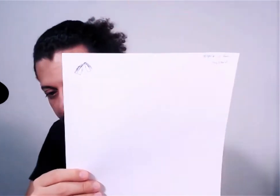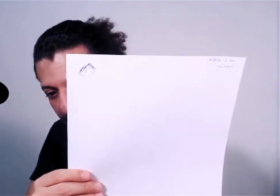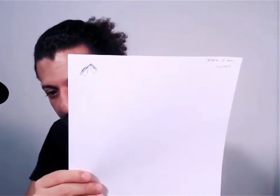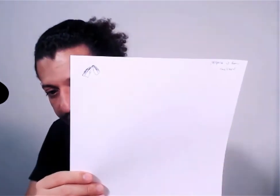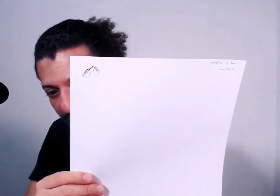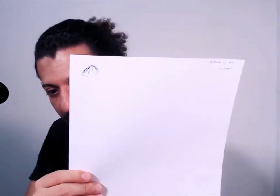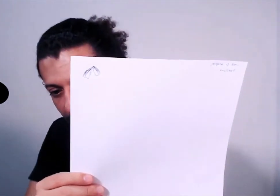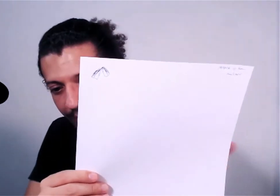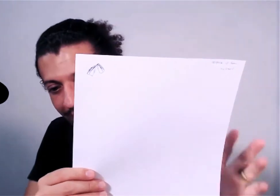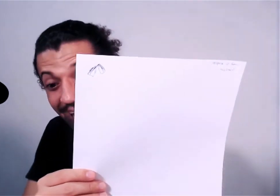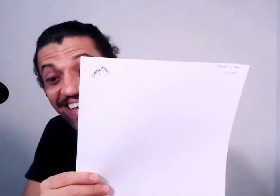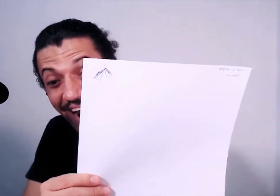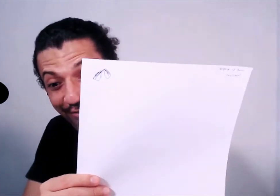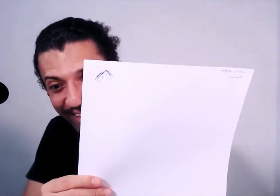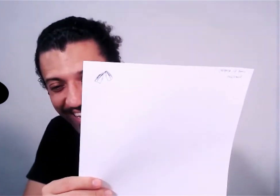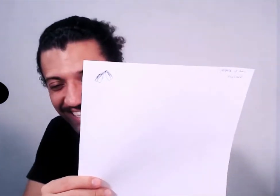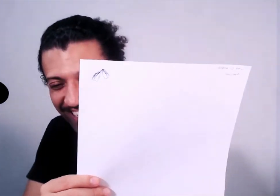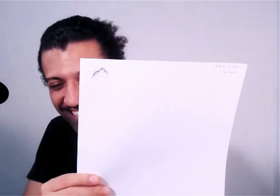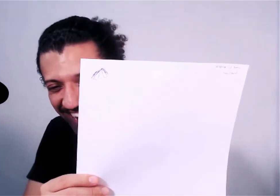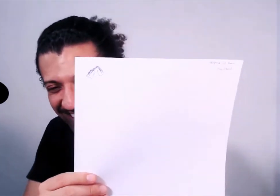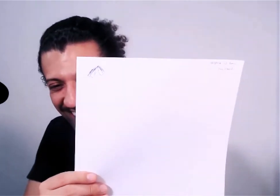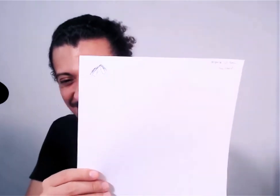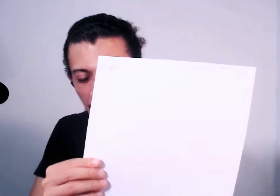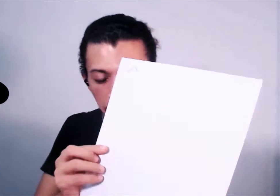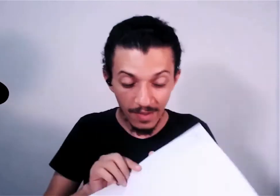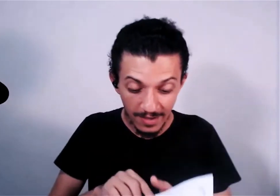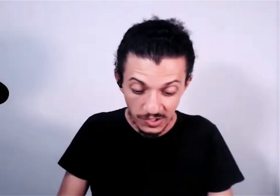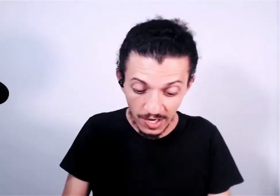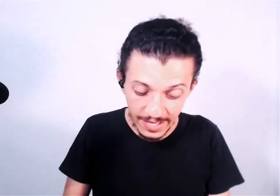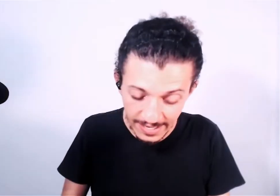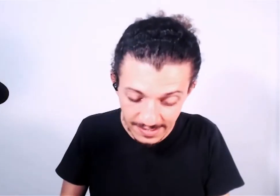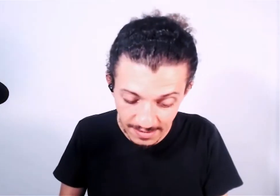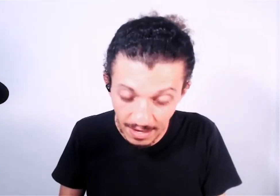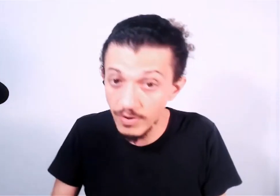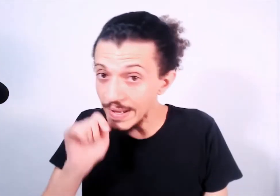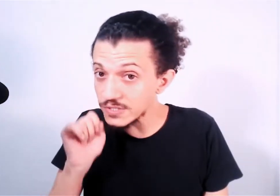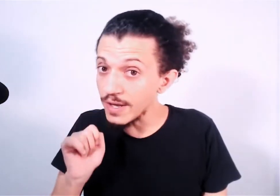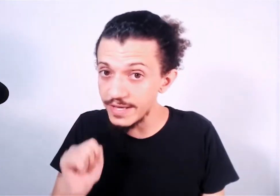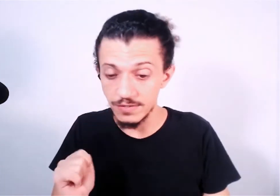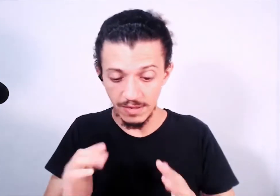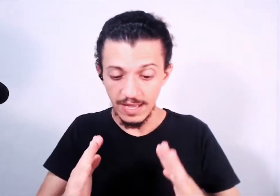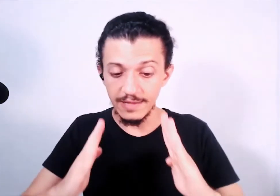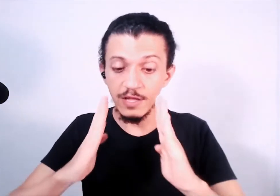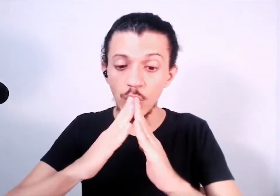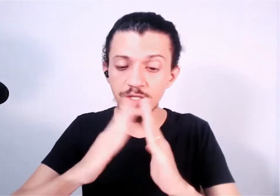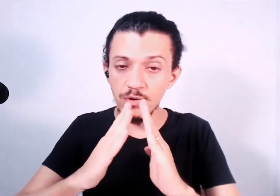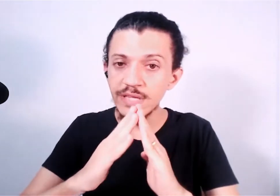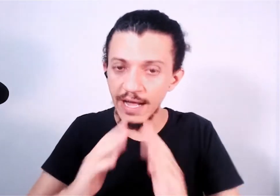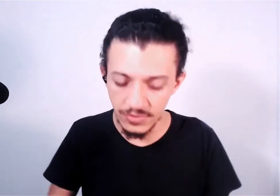no significado, não. É só a minha caligrafia da escrita de sinais, tá? Só que esse sinal não é só isso. Ele tem 2 contatos